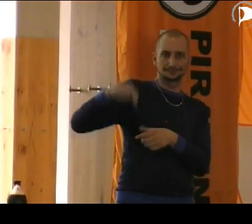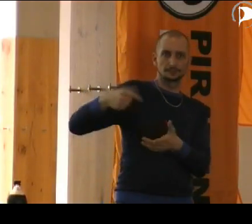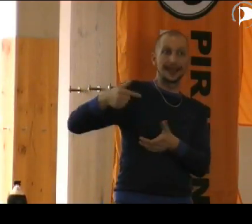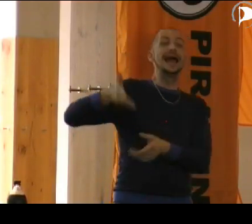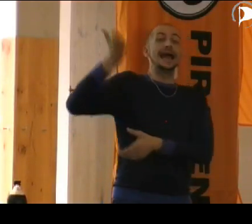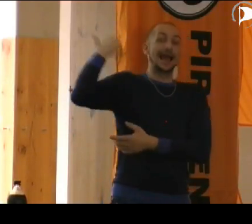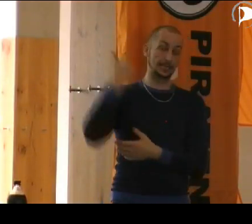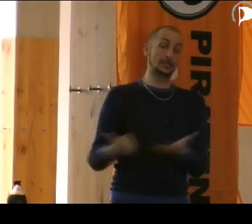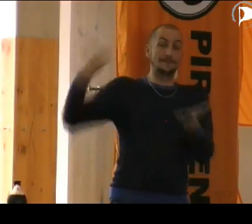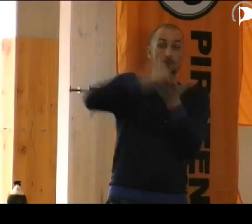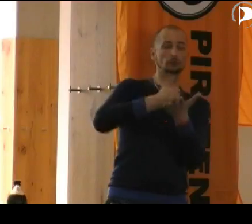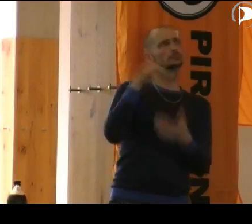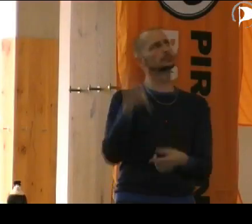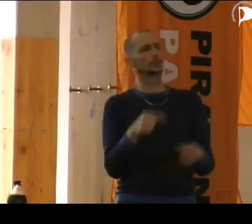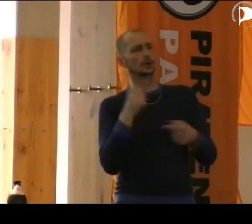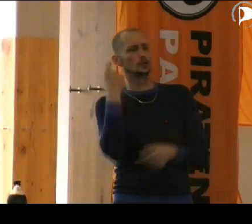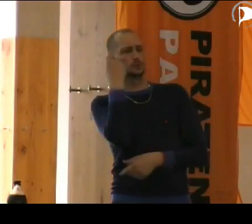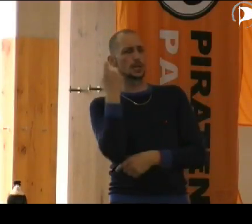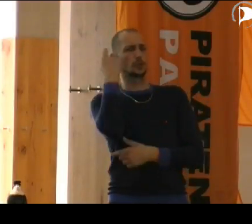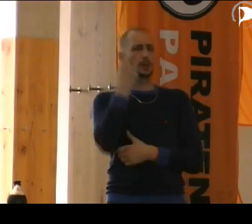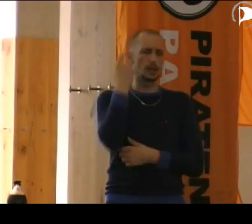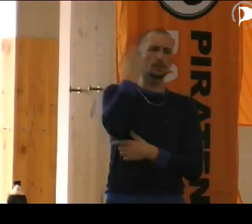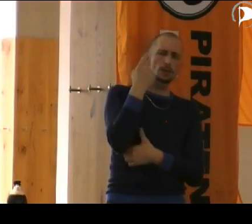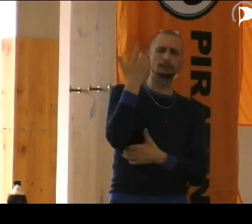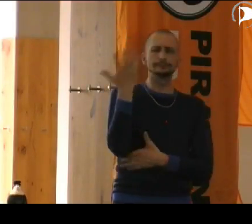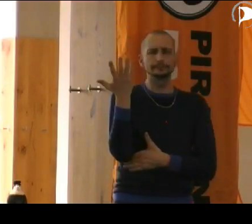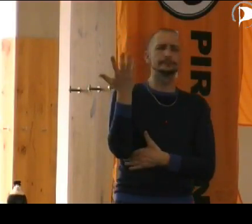lange hin und her und nicht was wir da tun